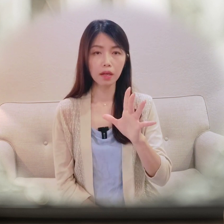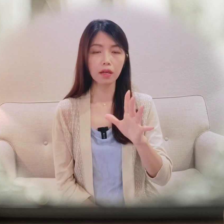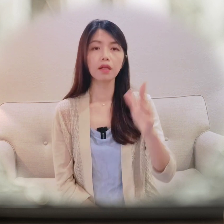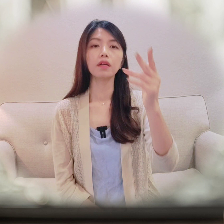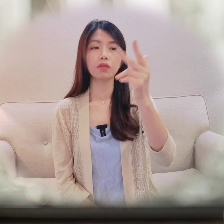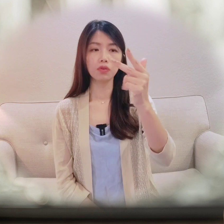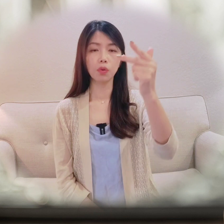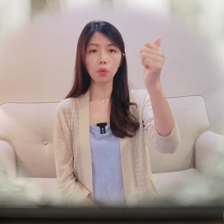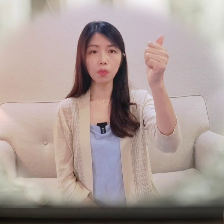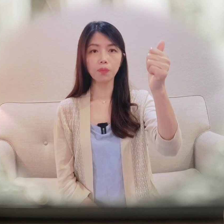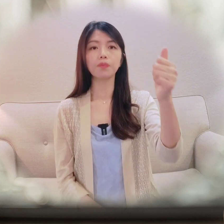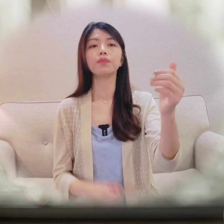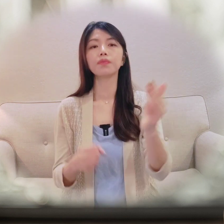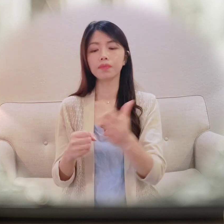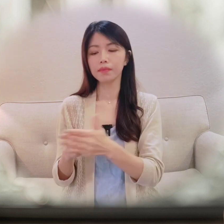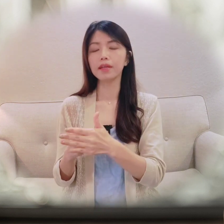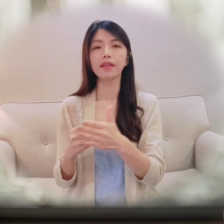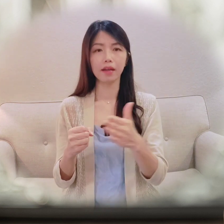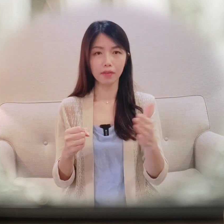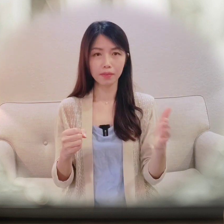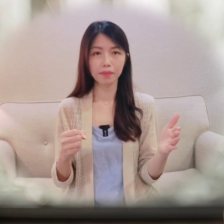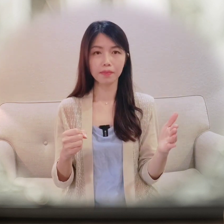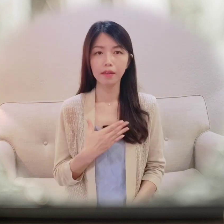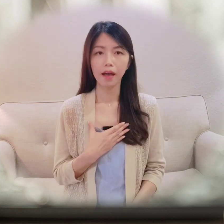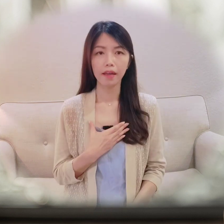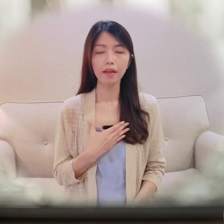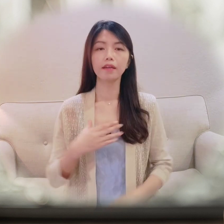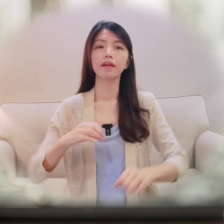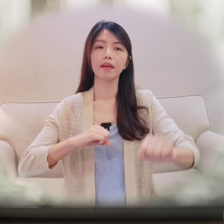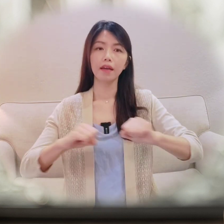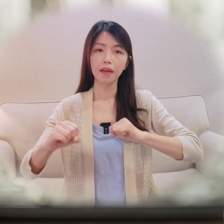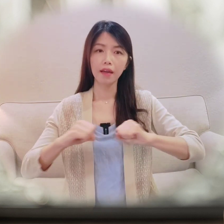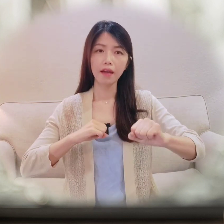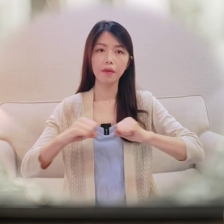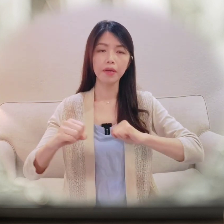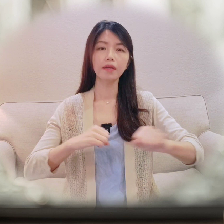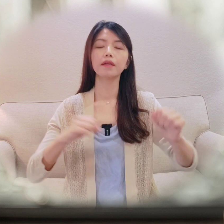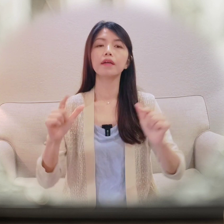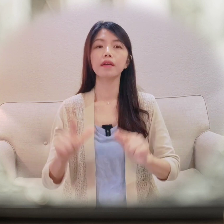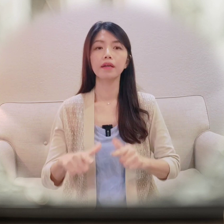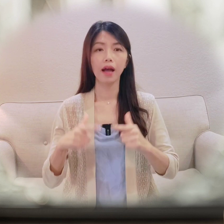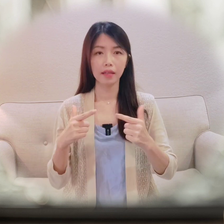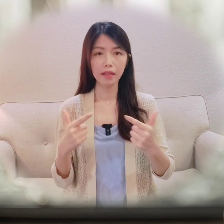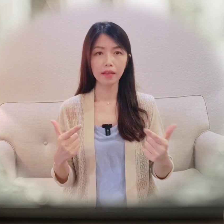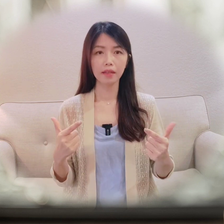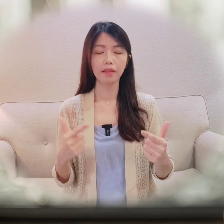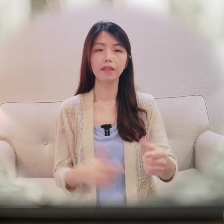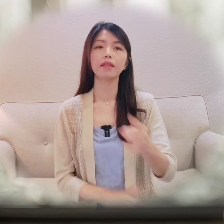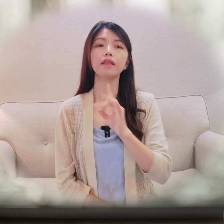오직 주로 인하여. 나의 행함이